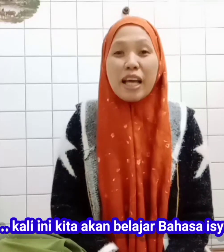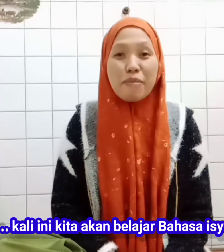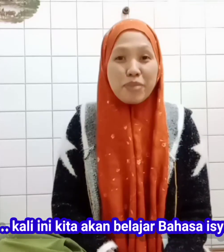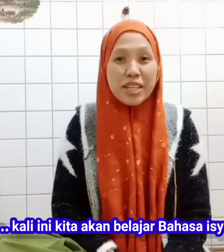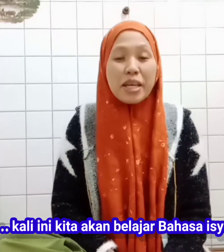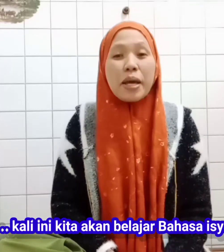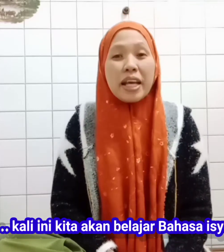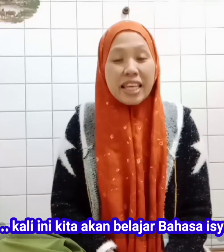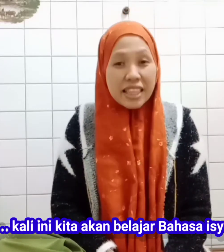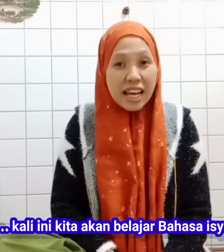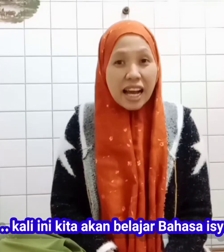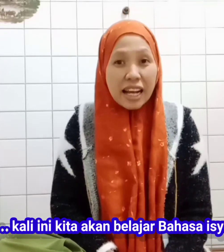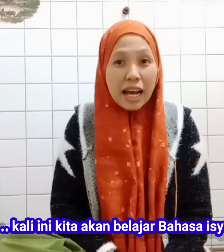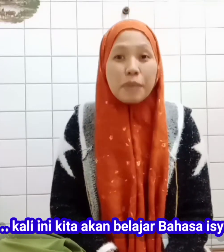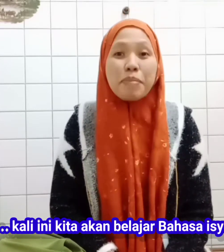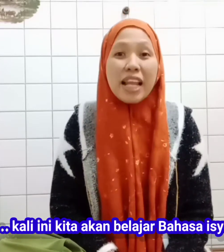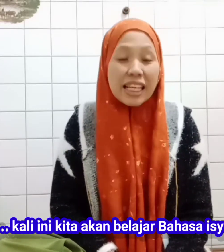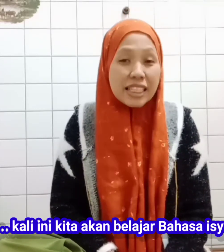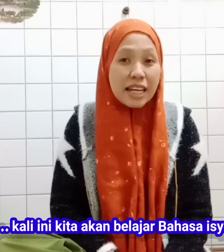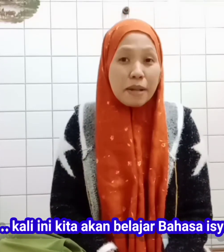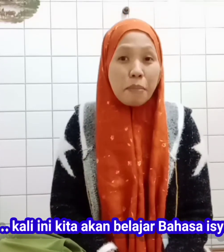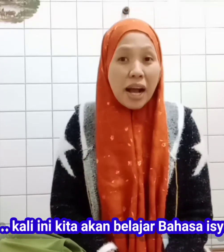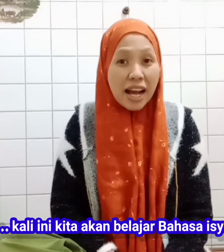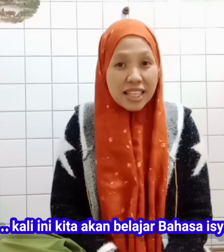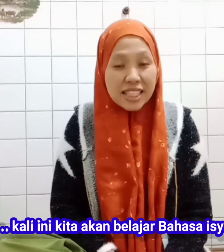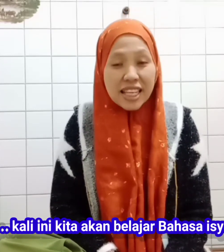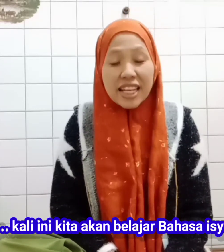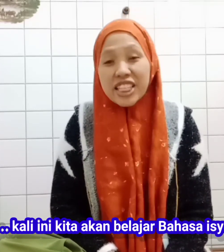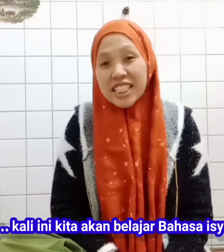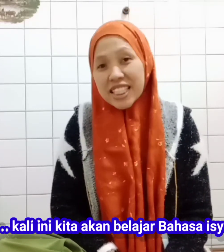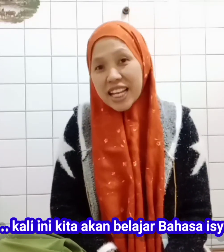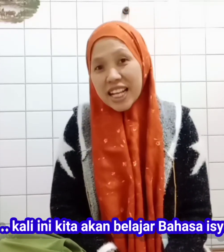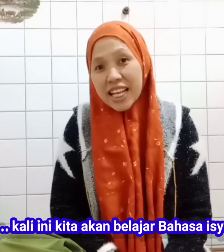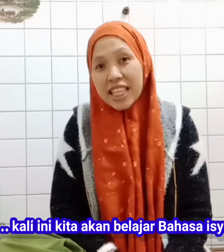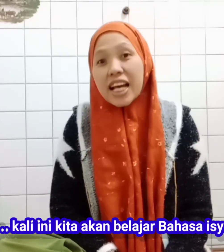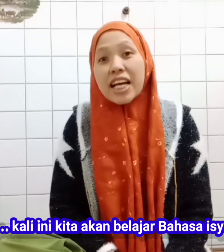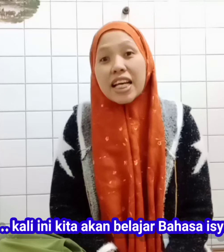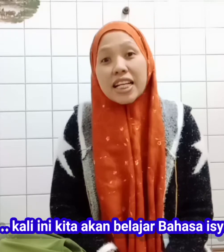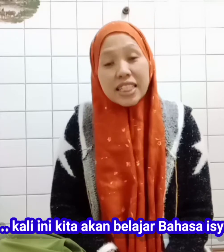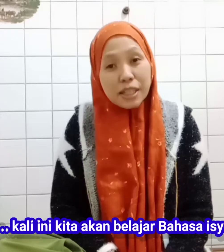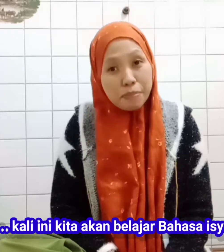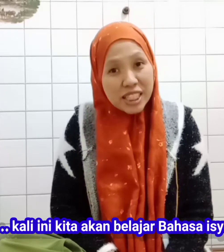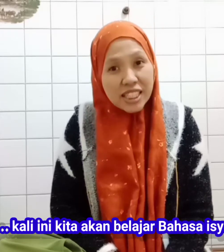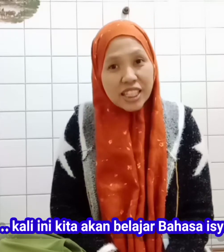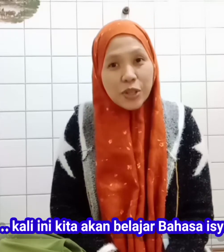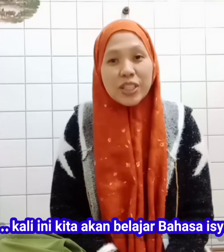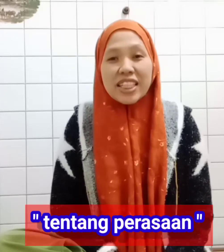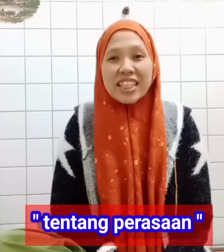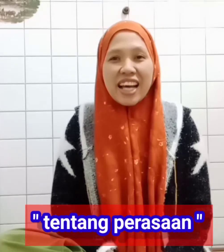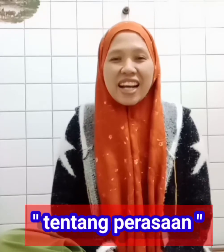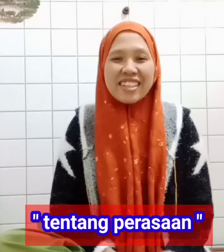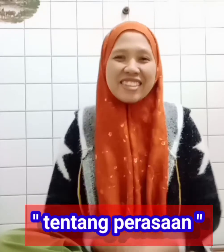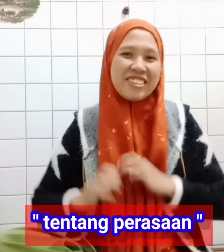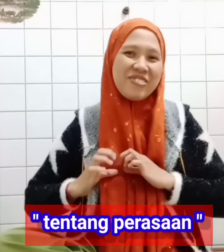tapi kita akan belajar bahasa isyarat Bisindo tentang